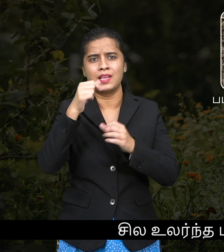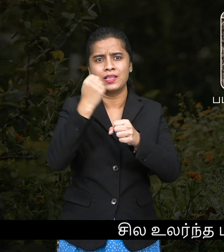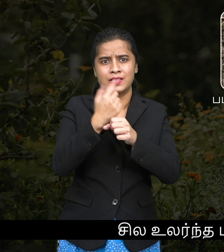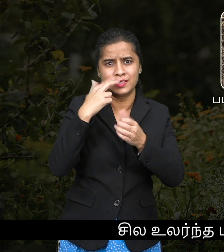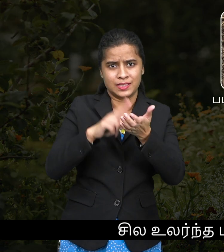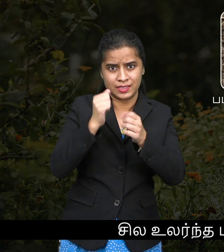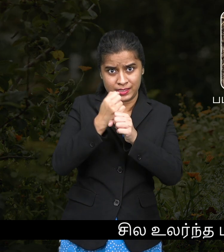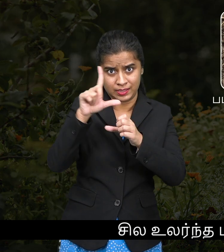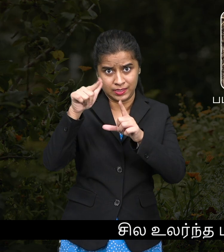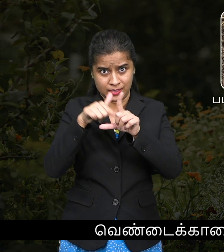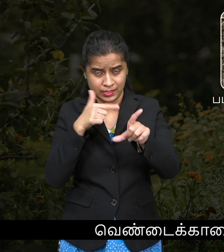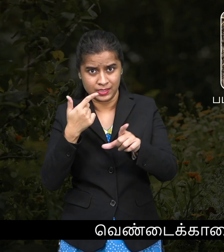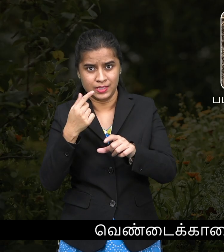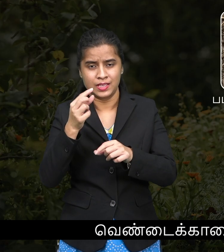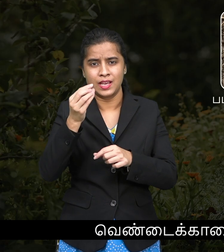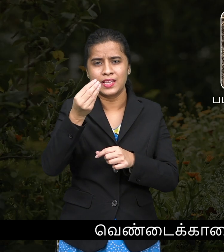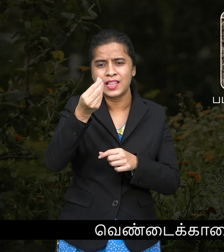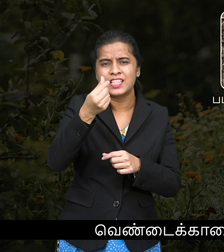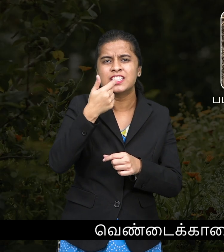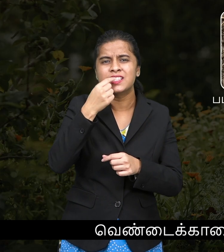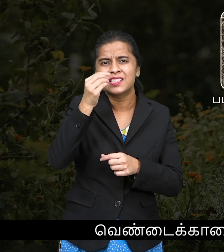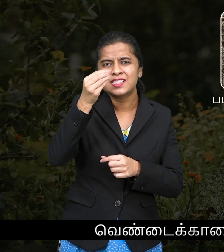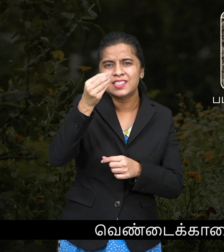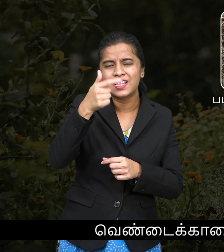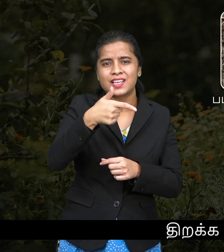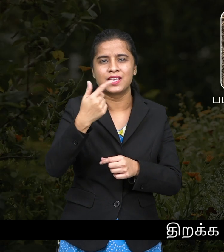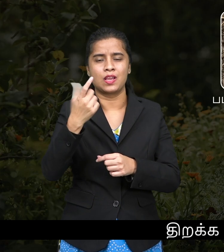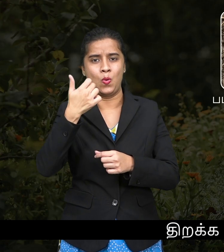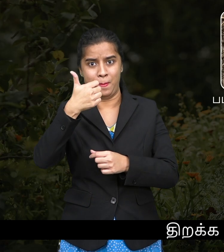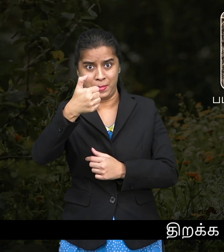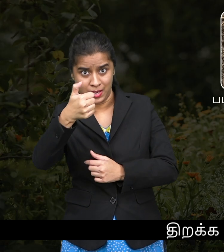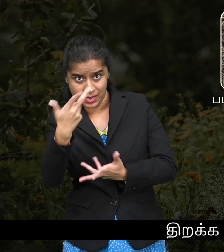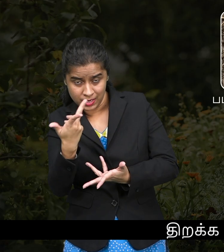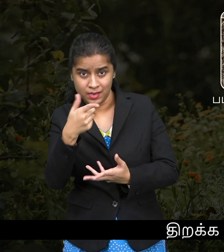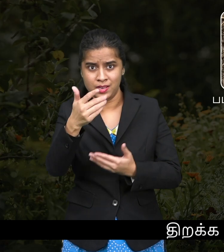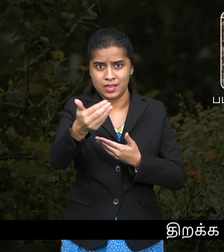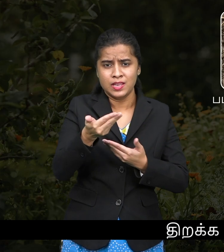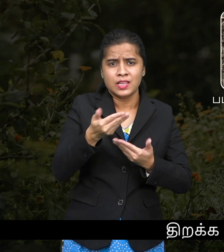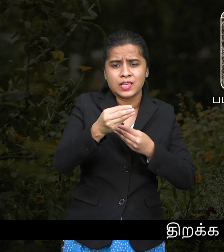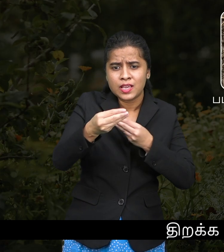இஞ்சி, அதாவது டில், வெண்டைக்காயை சேகரித்து அவற்றை திறக்க முயற்சிக்கவும்.